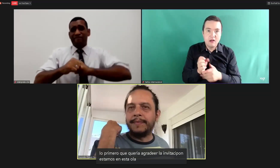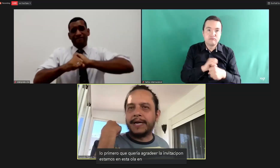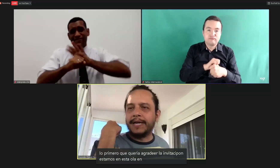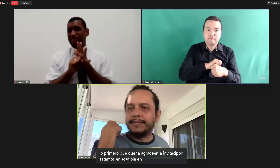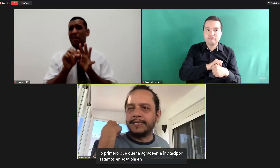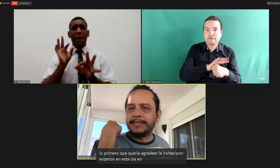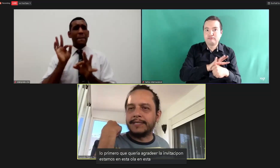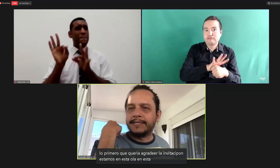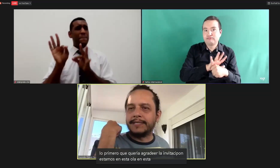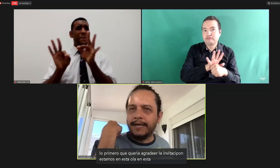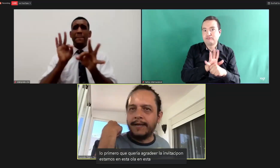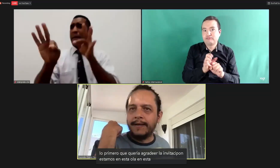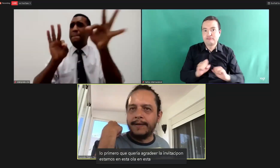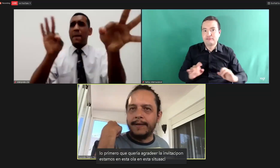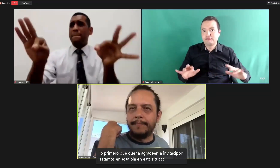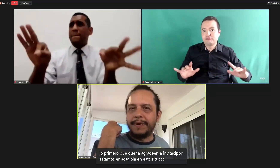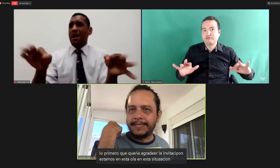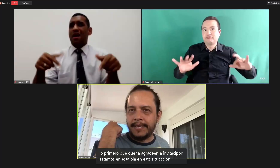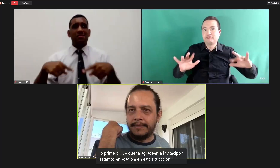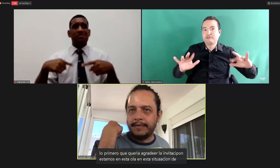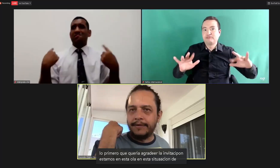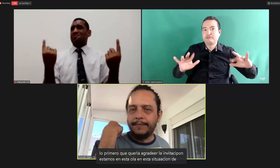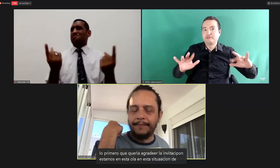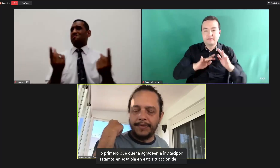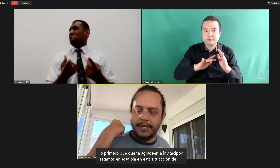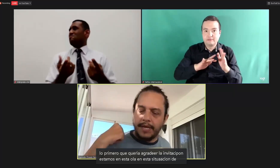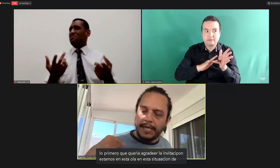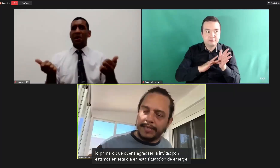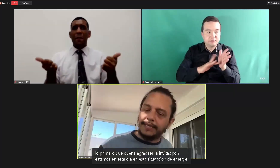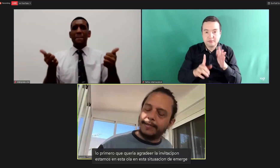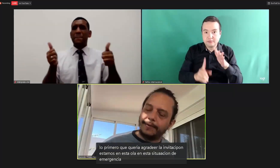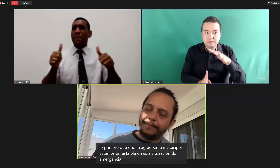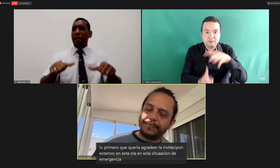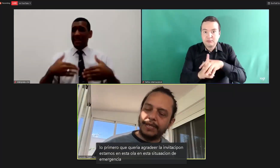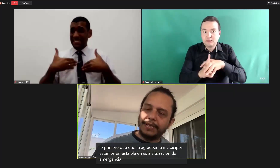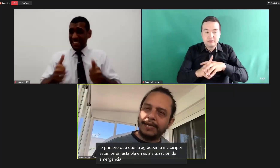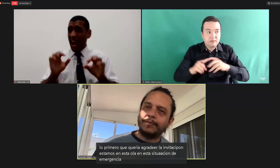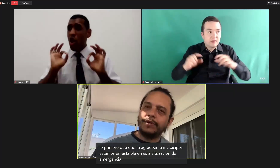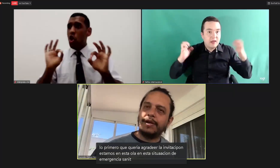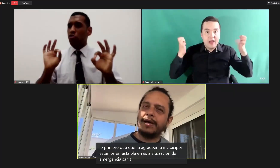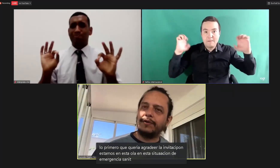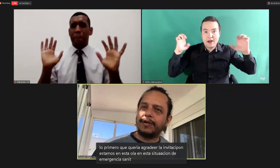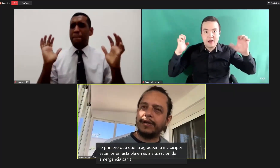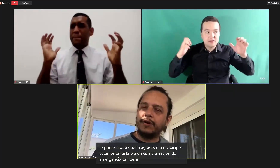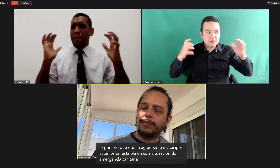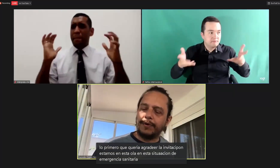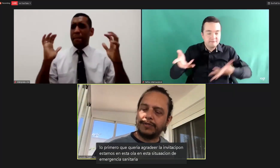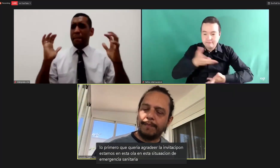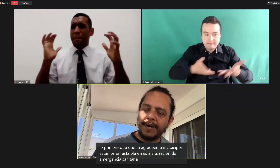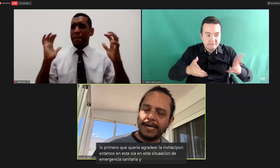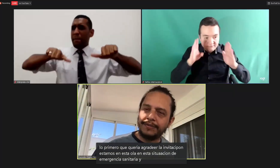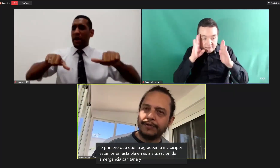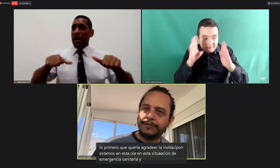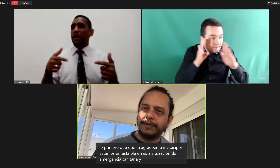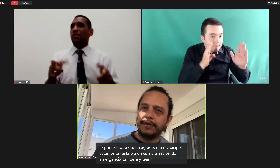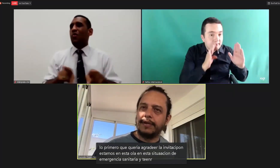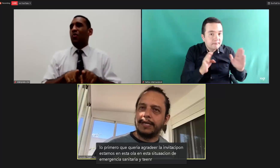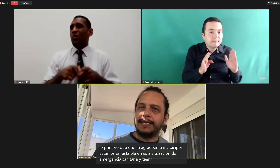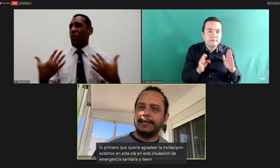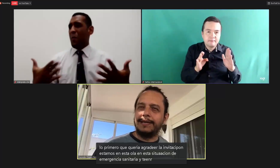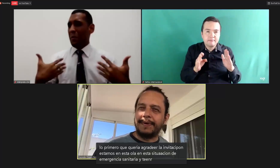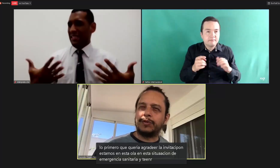de una emergencia sanitaria presente, ¿no? Y tener muy en claro que los próximos